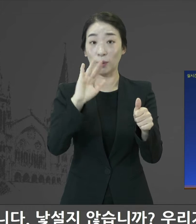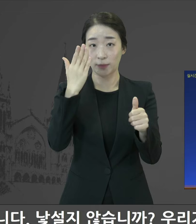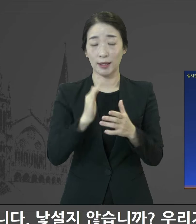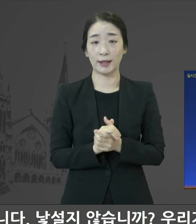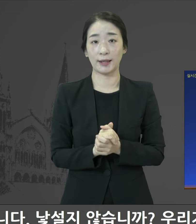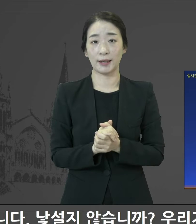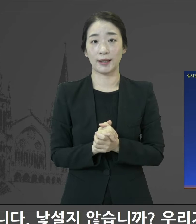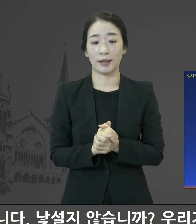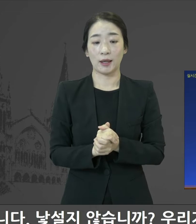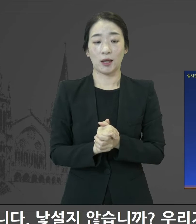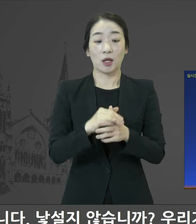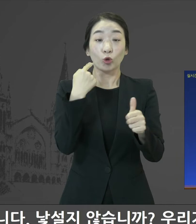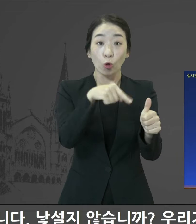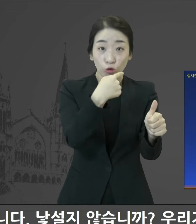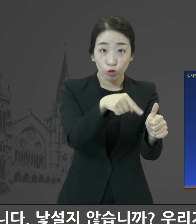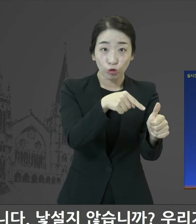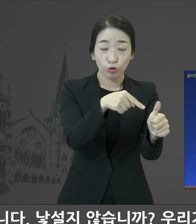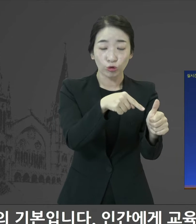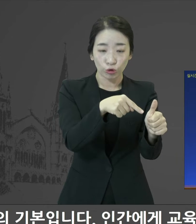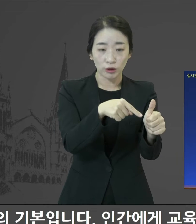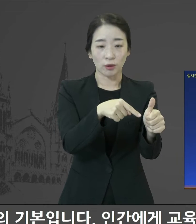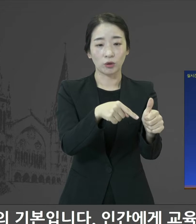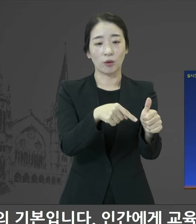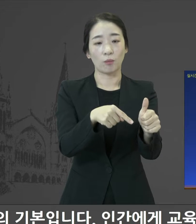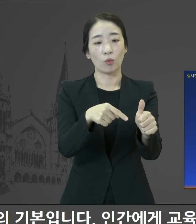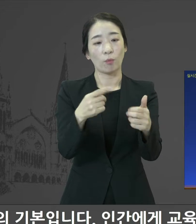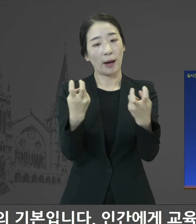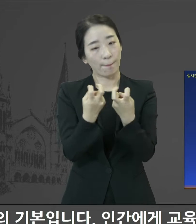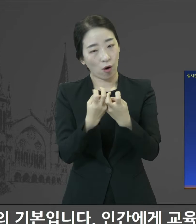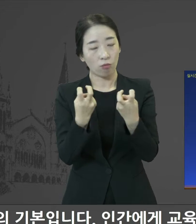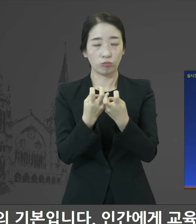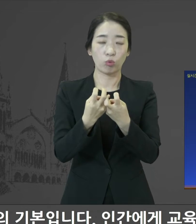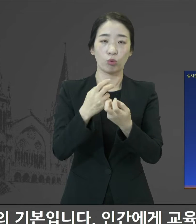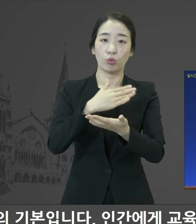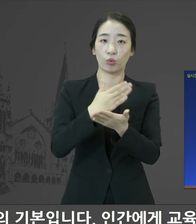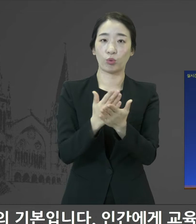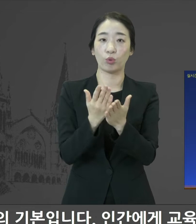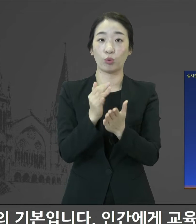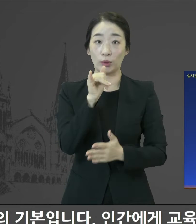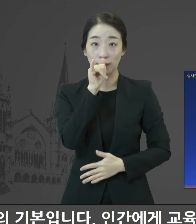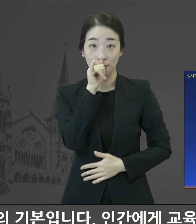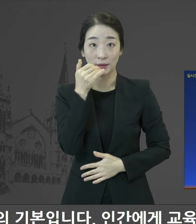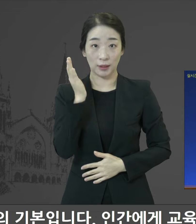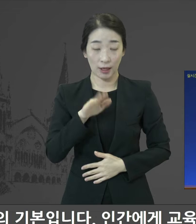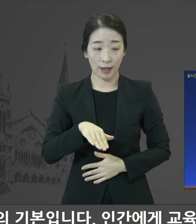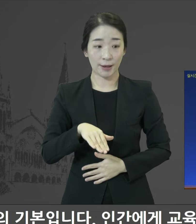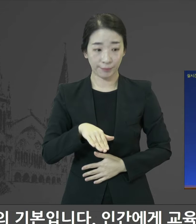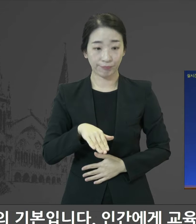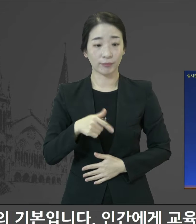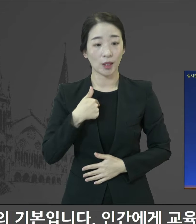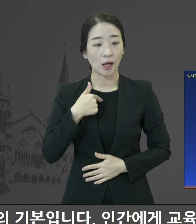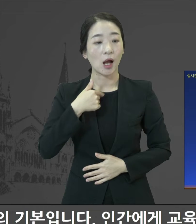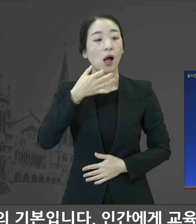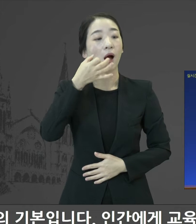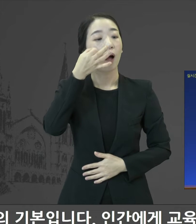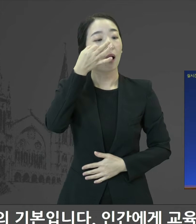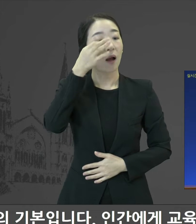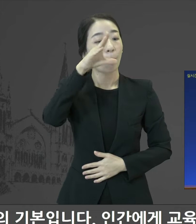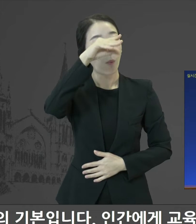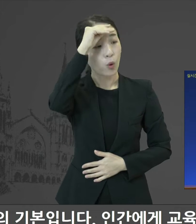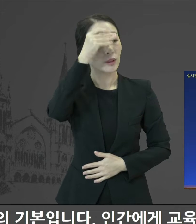제도, 방법이 생긴 다음에 아마도 가장 중요한 교육 방법은 본을 보여주고 본을 받는 것, 그것을